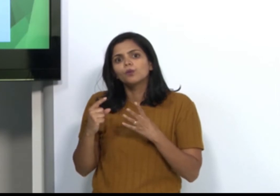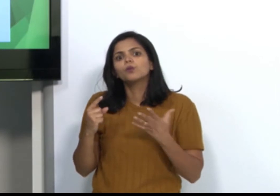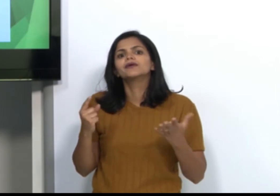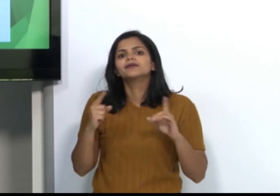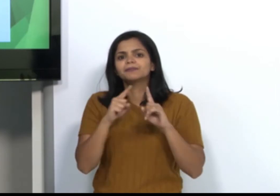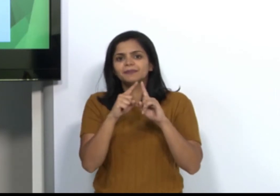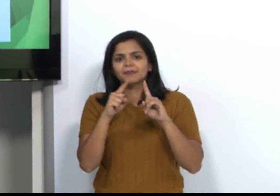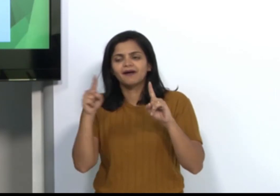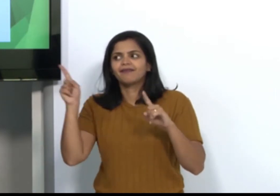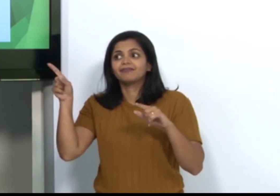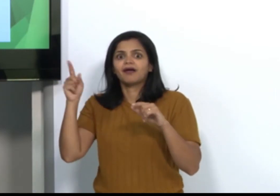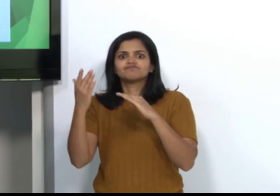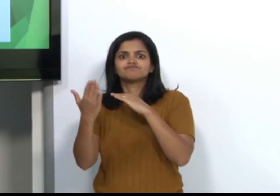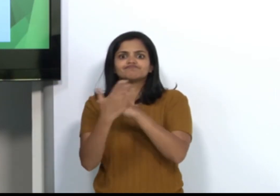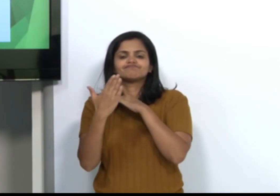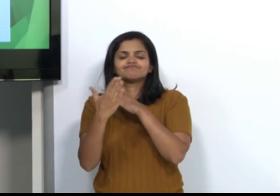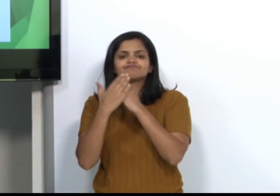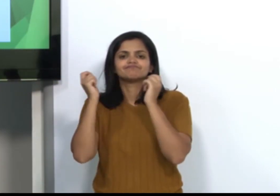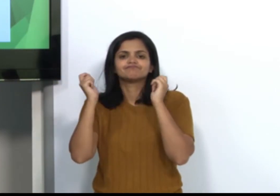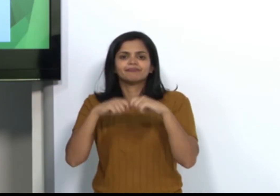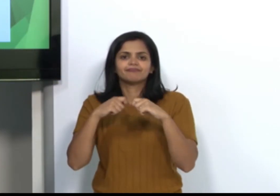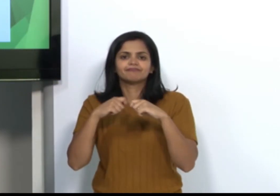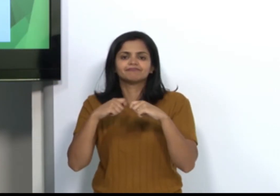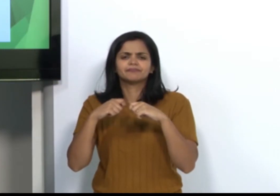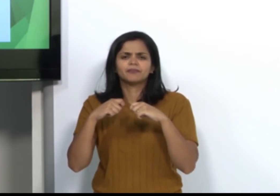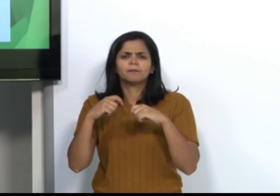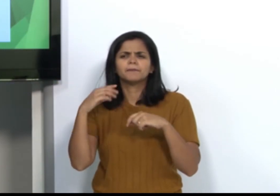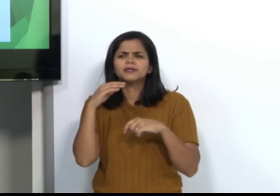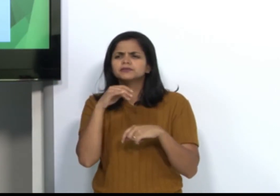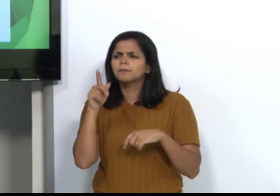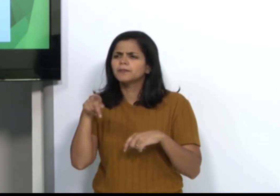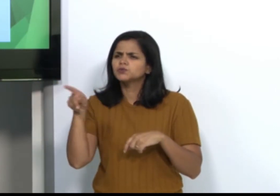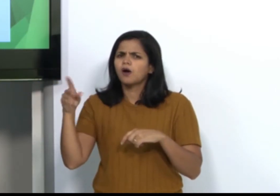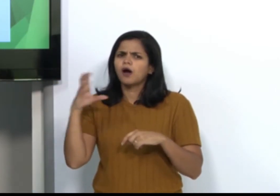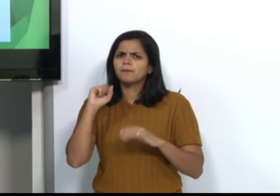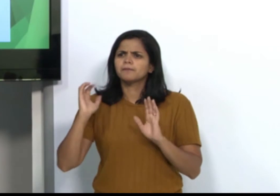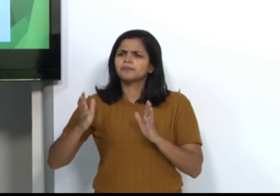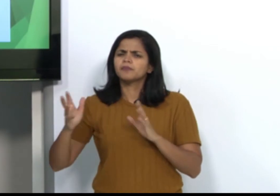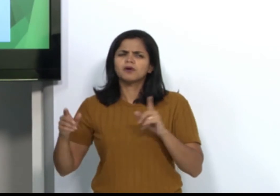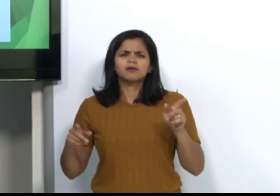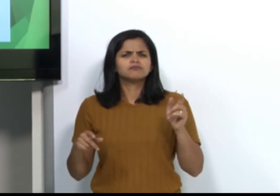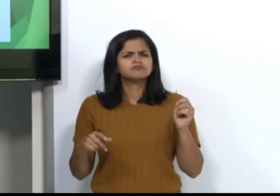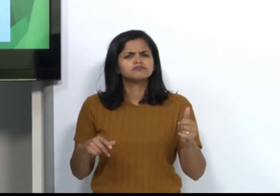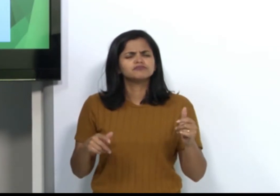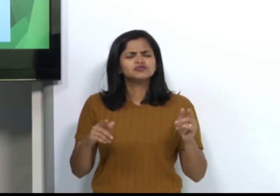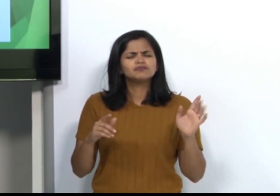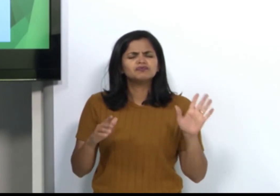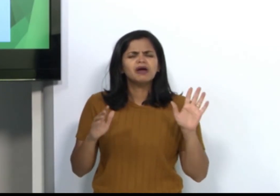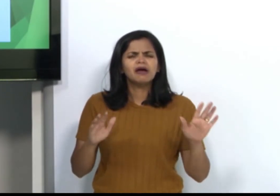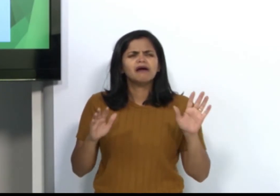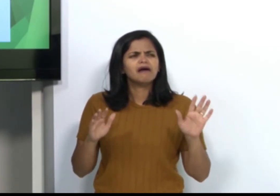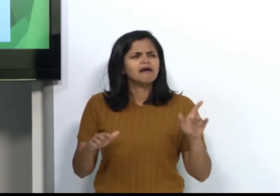não. Então aqui vai nos ajudar a entender se a pessoa está sinalizando rápido ou devagar.